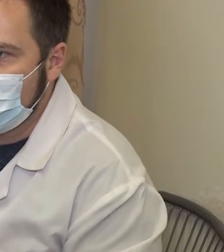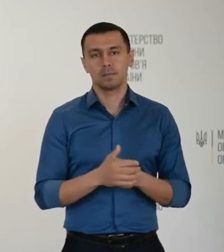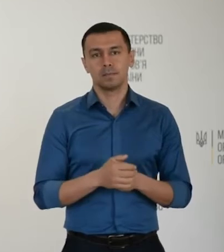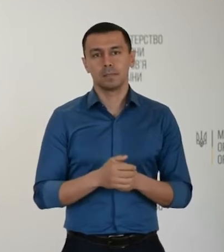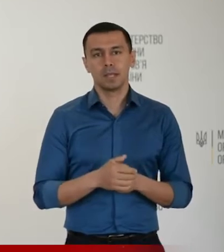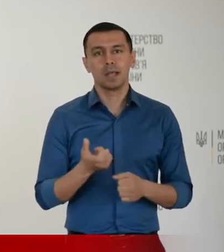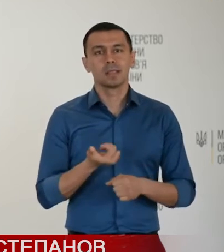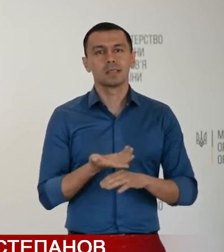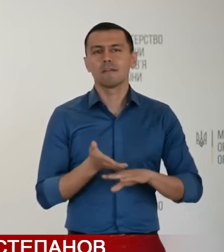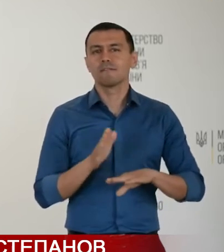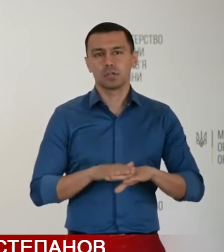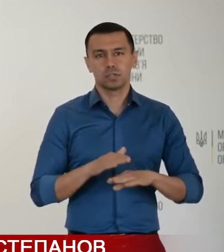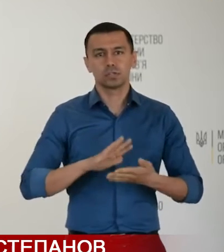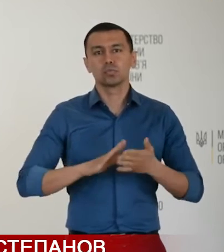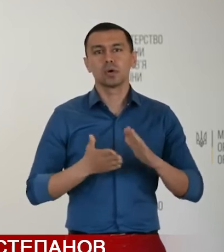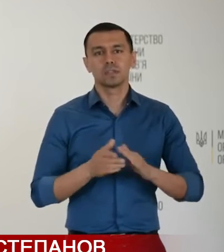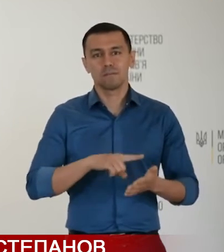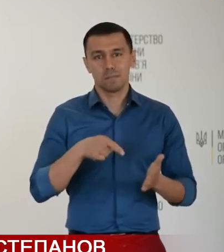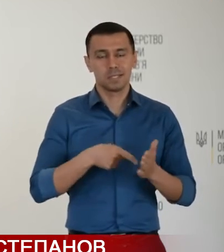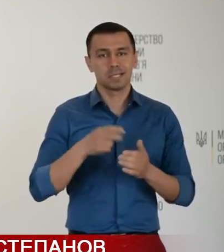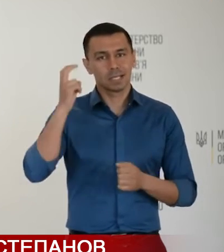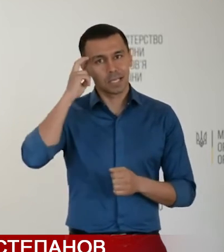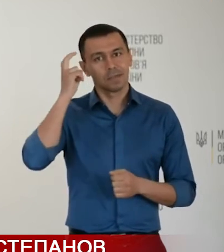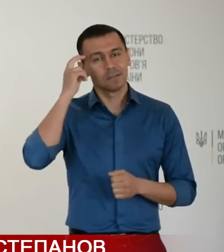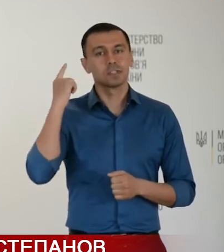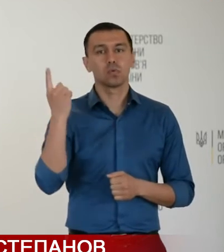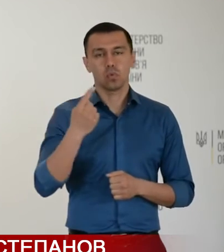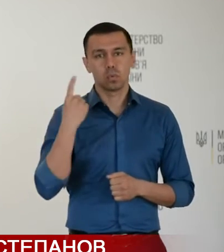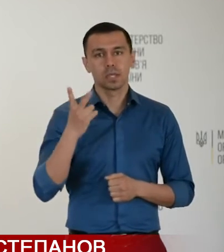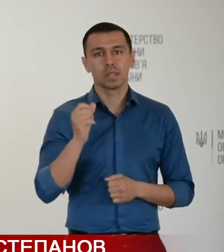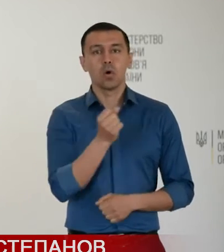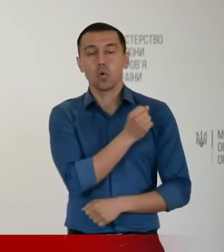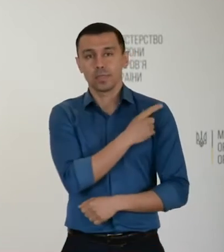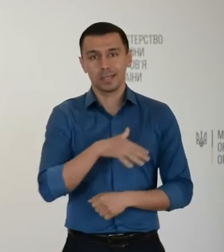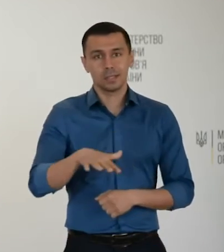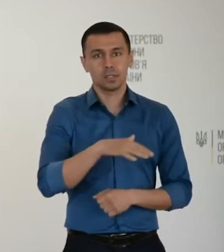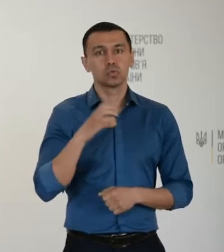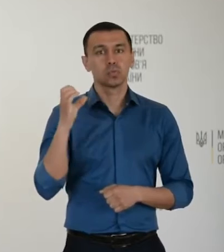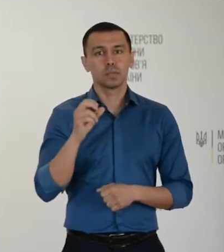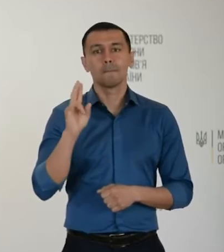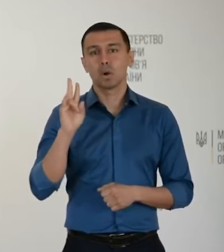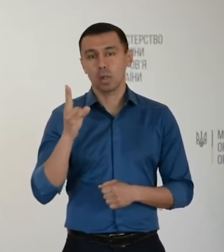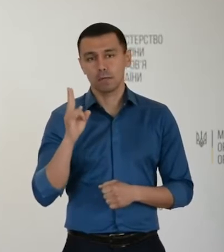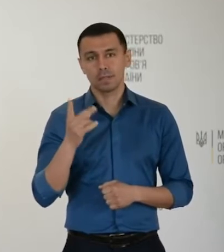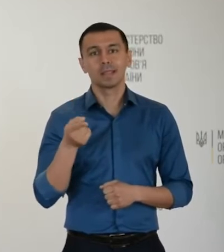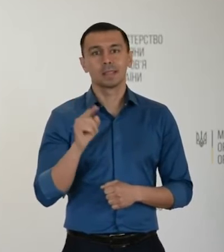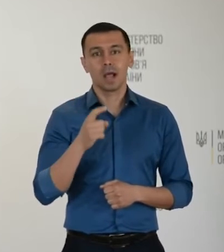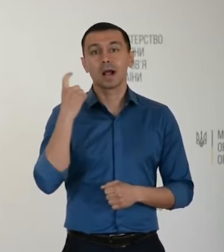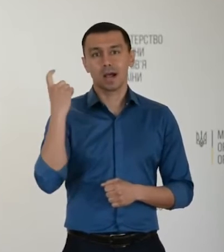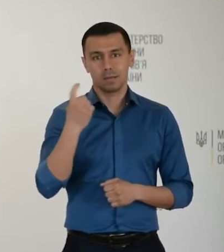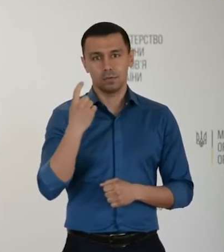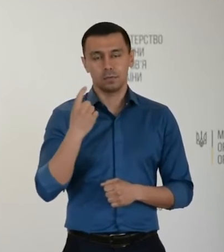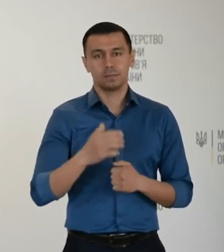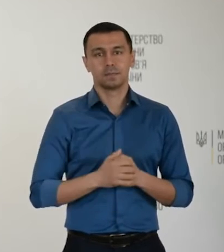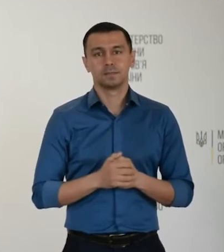Степанов. Найважча ситуація в місті Київ, Київській області, на Одещині, Сумщині, Миколаївщині та